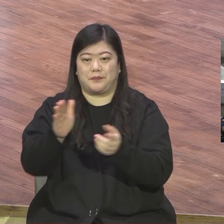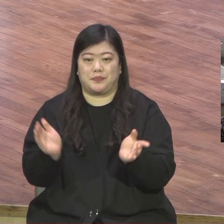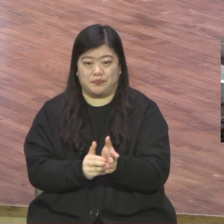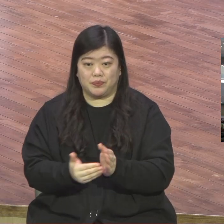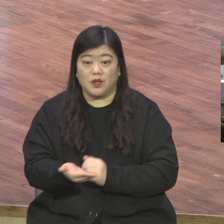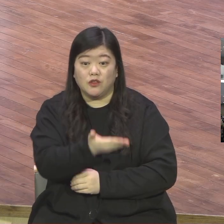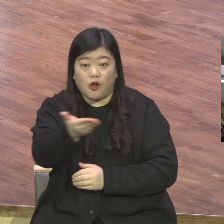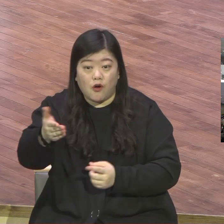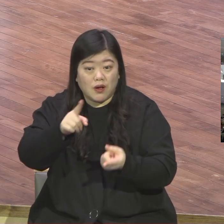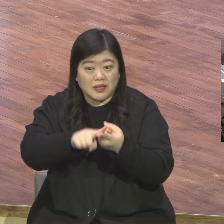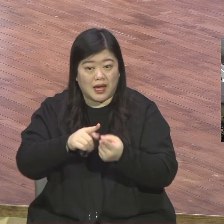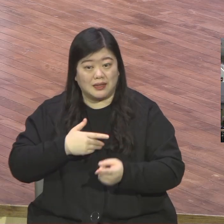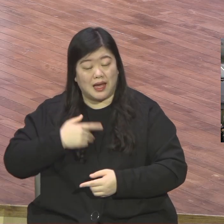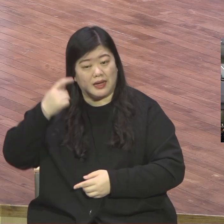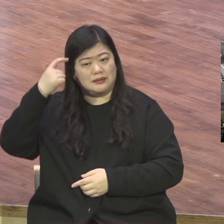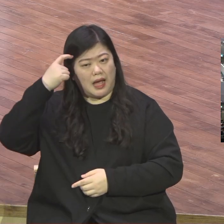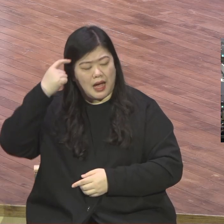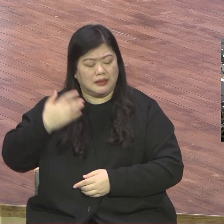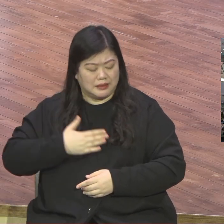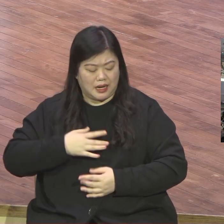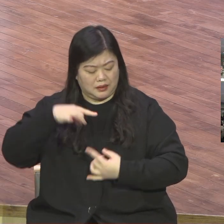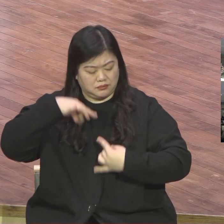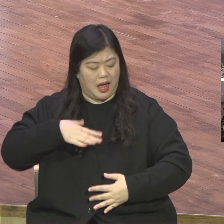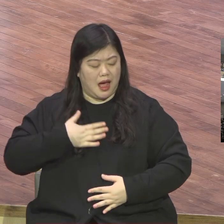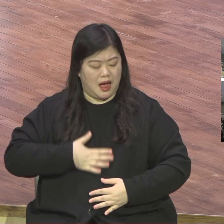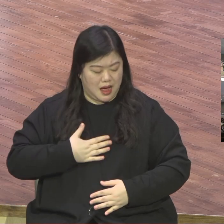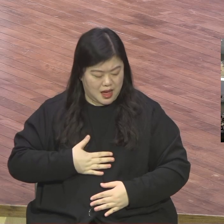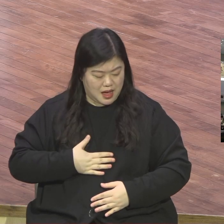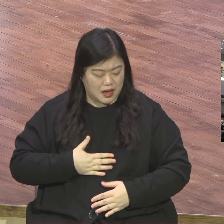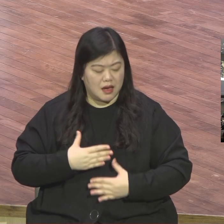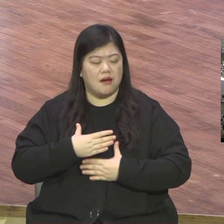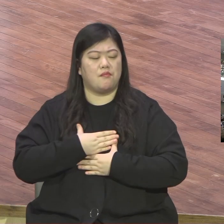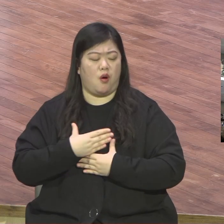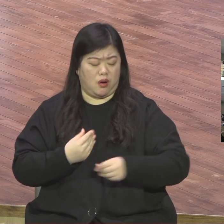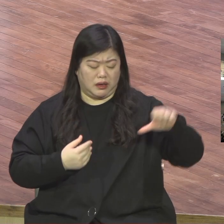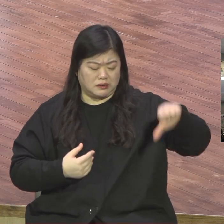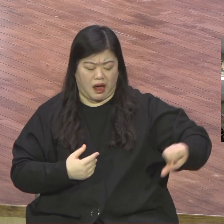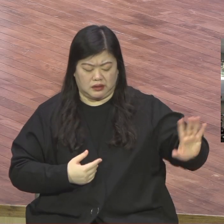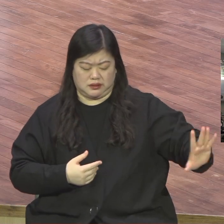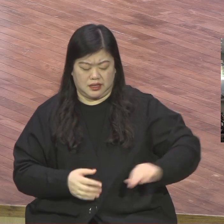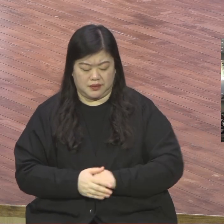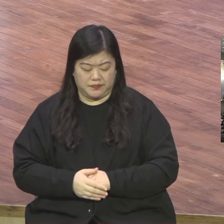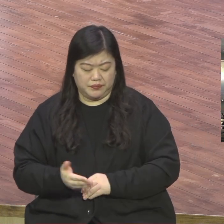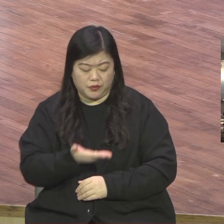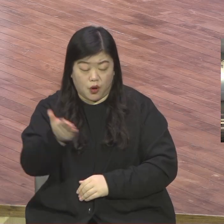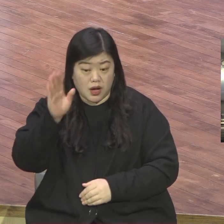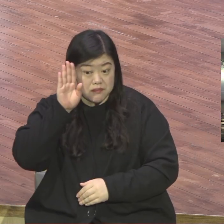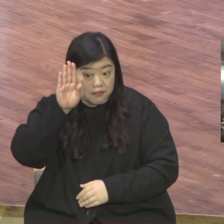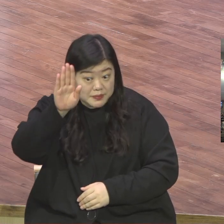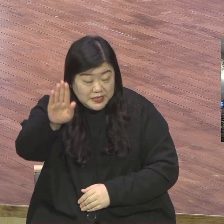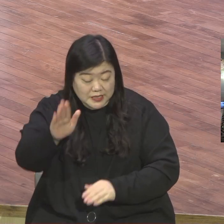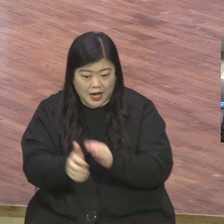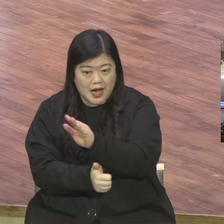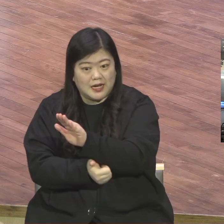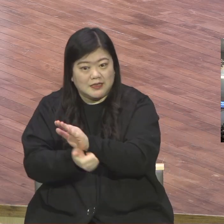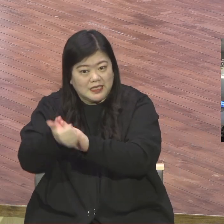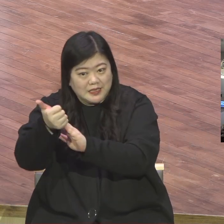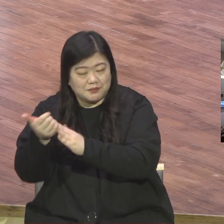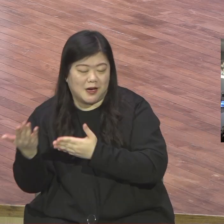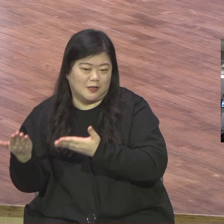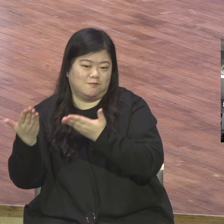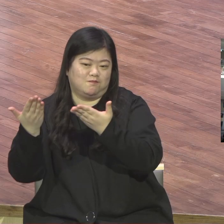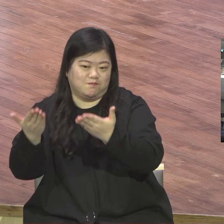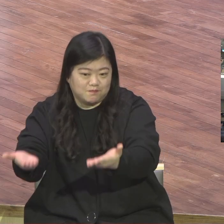나의 생각을 내가 아나니 평안이요 재앙이 아니니라 너희에게 미래와 희망을 주는